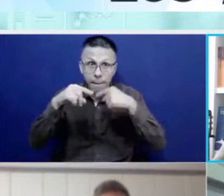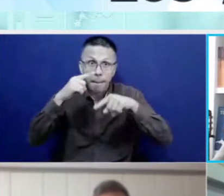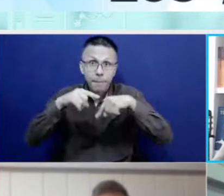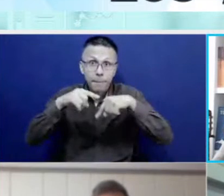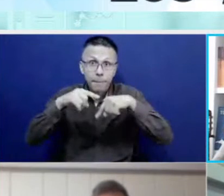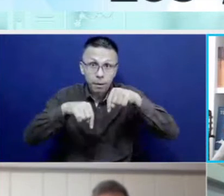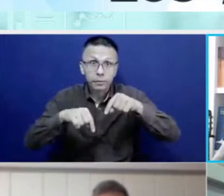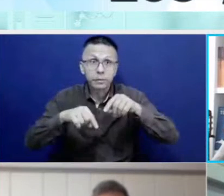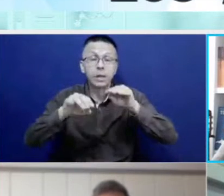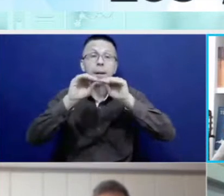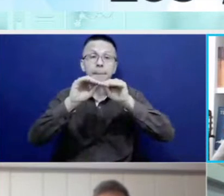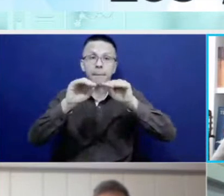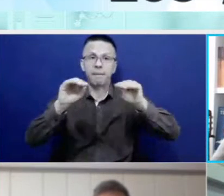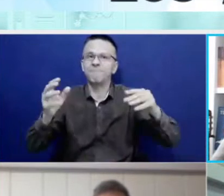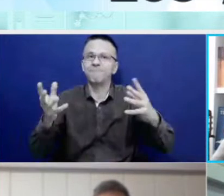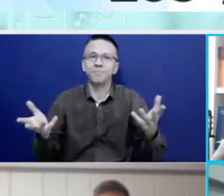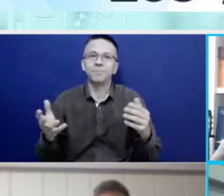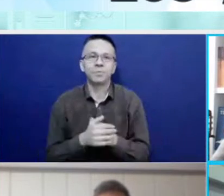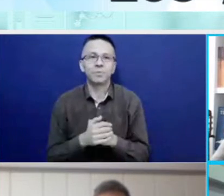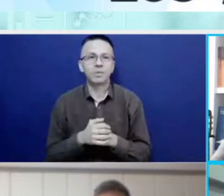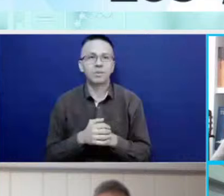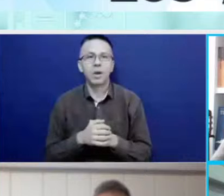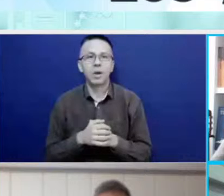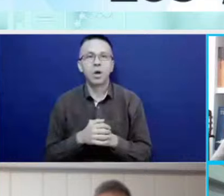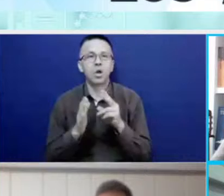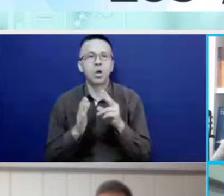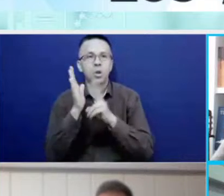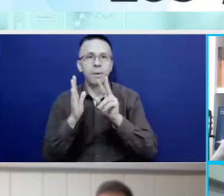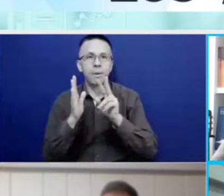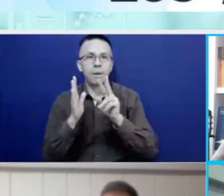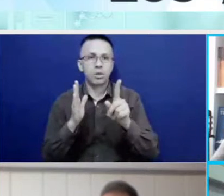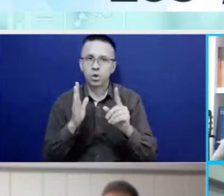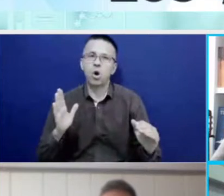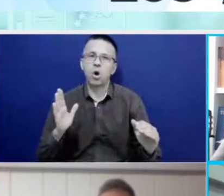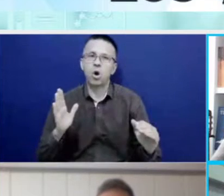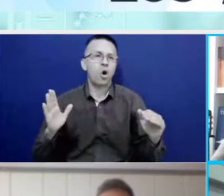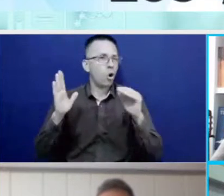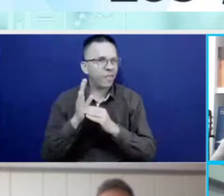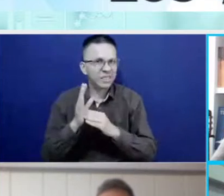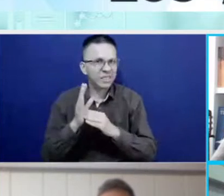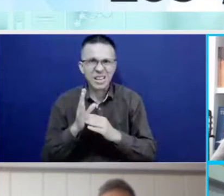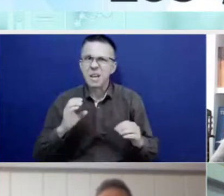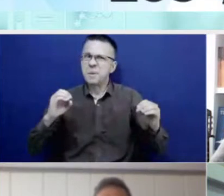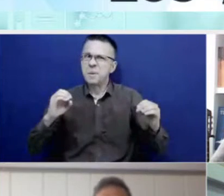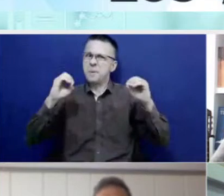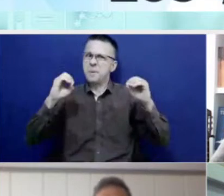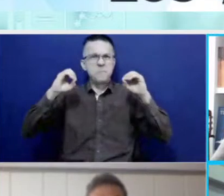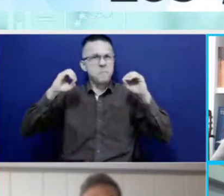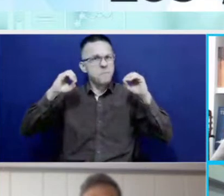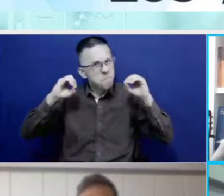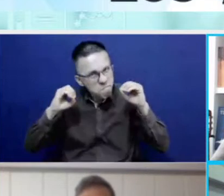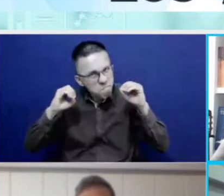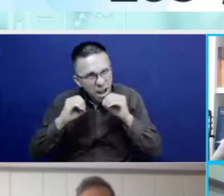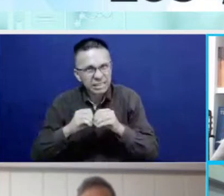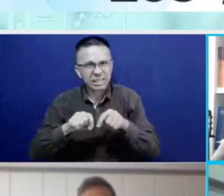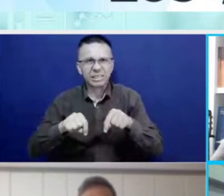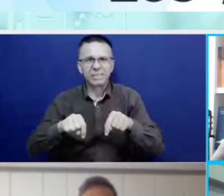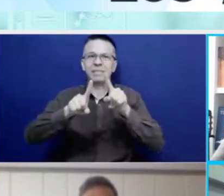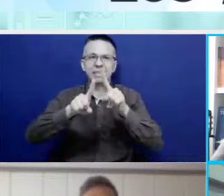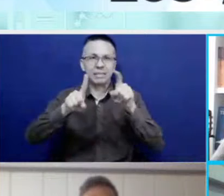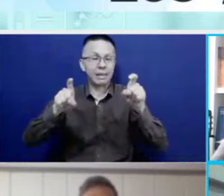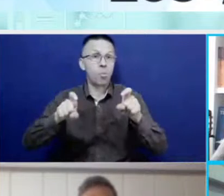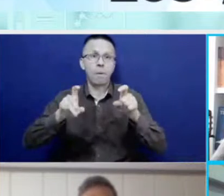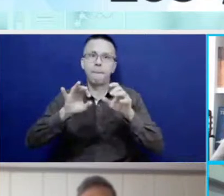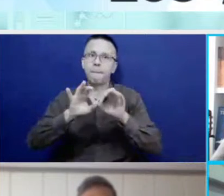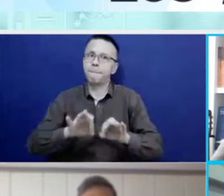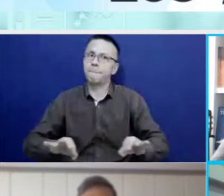momento que volveremos en el año 2021 recargados, ¿cierto? Con temas muy importantes. Uno de ellos,